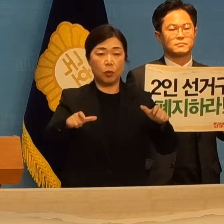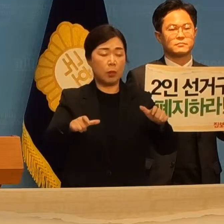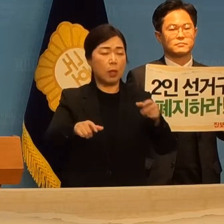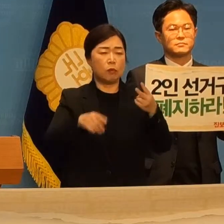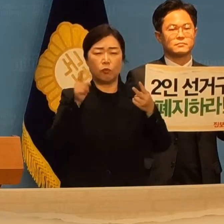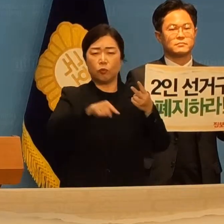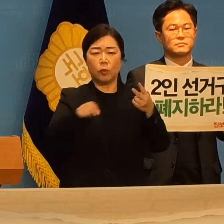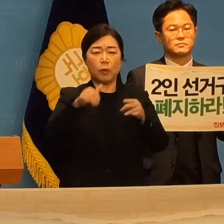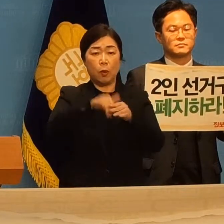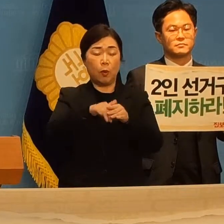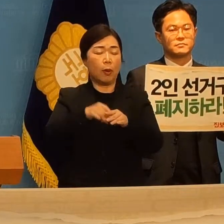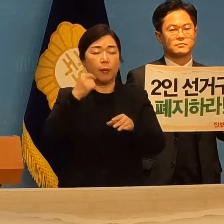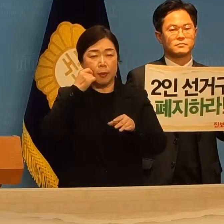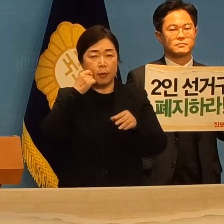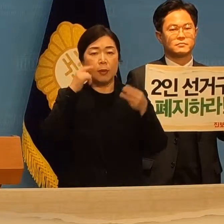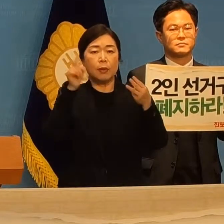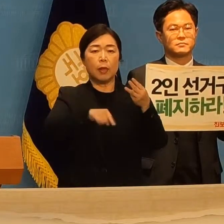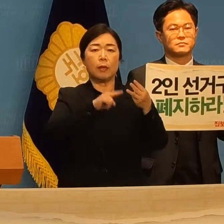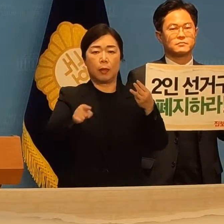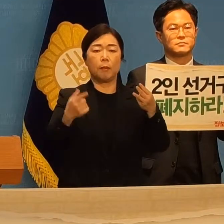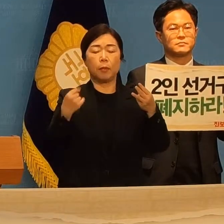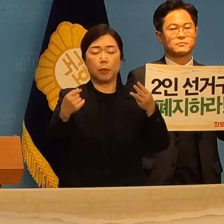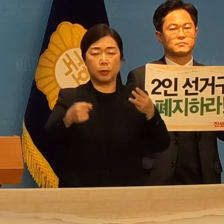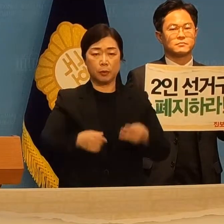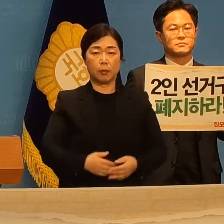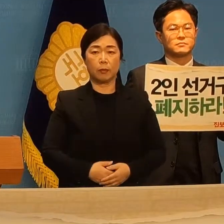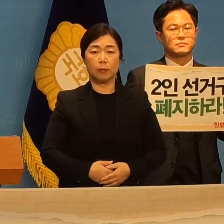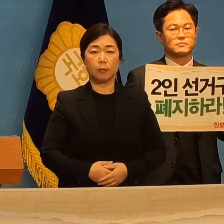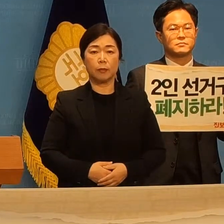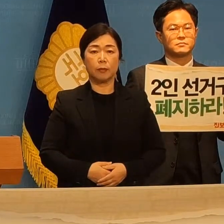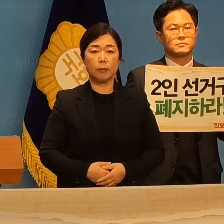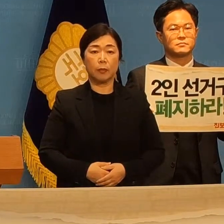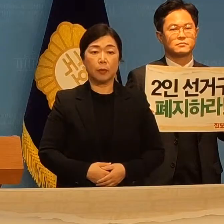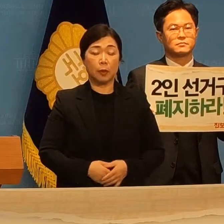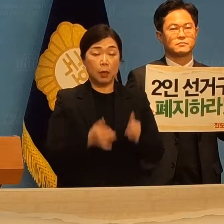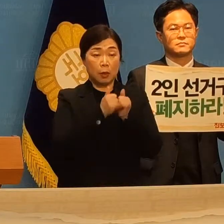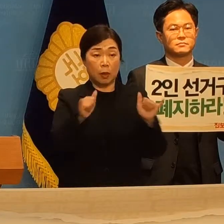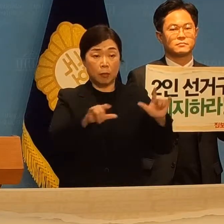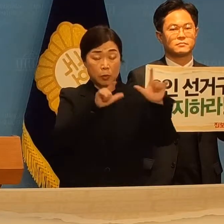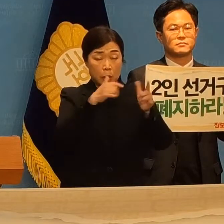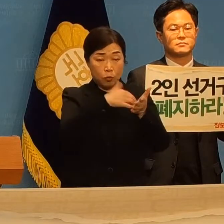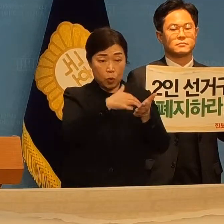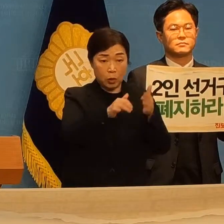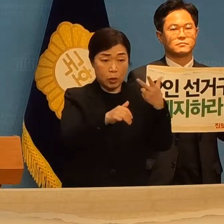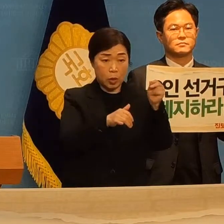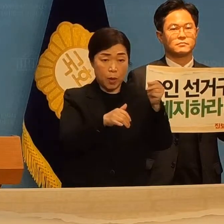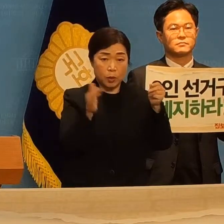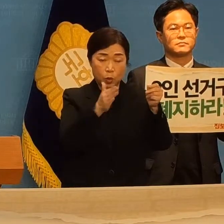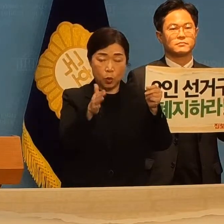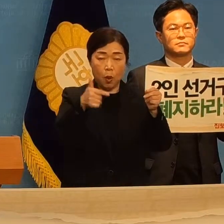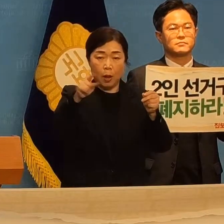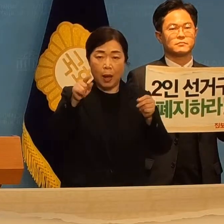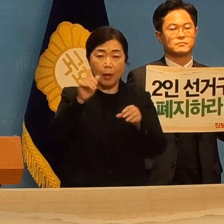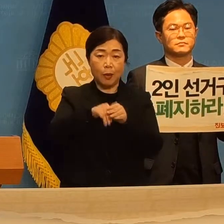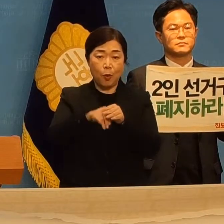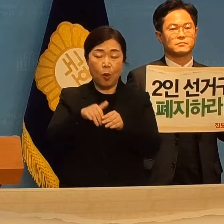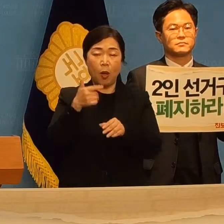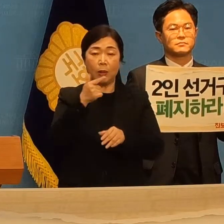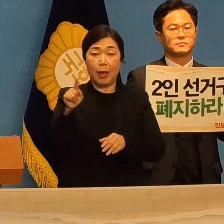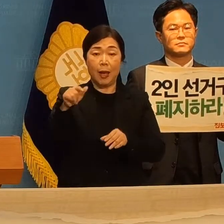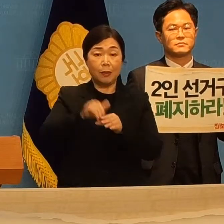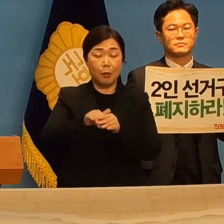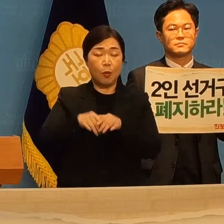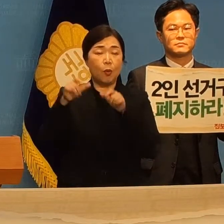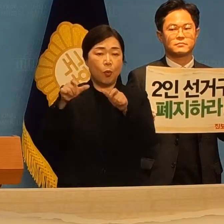되어야 하는 것은 누가 봐도 상식입니다. 인구 7만 정도인 가 선거구나 마